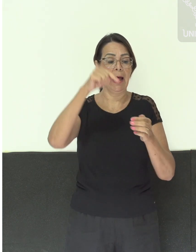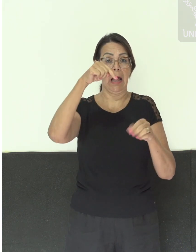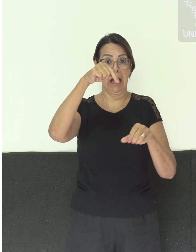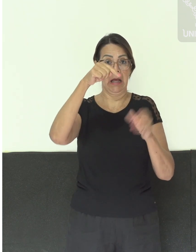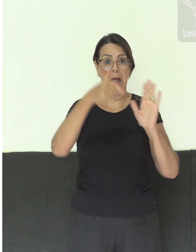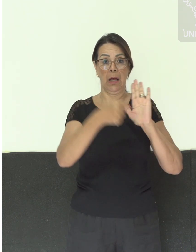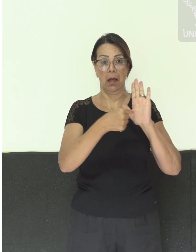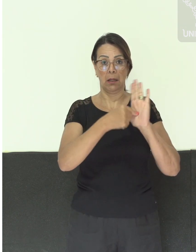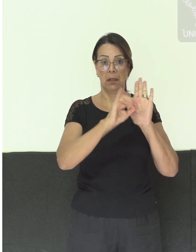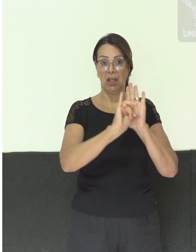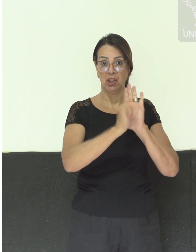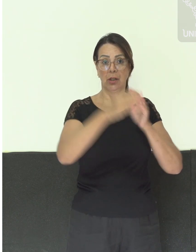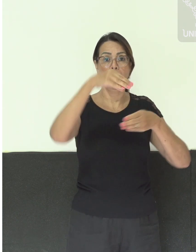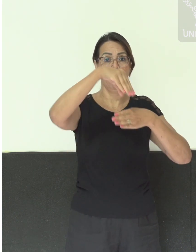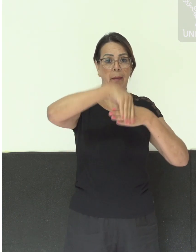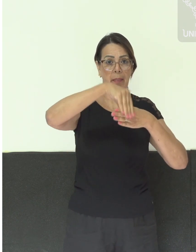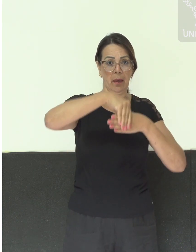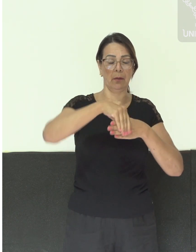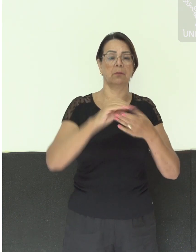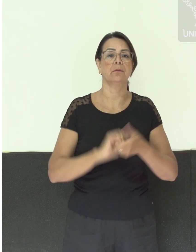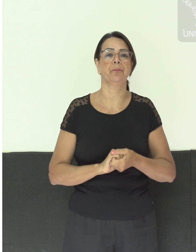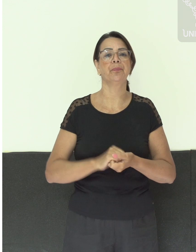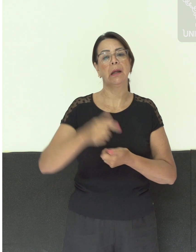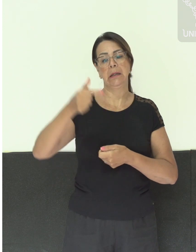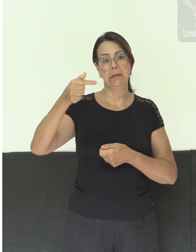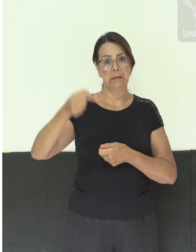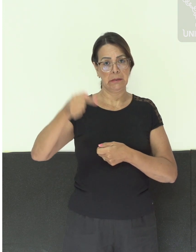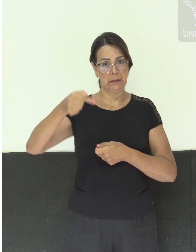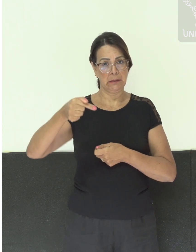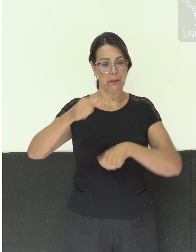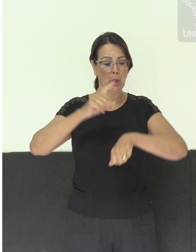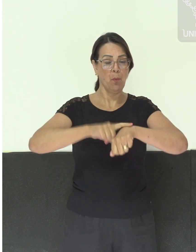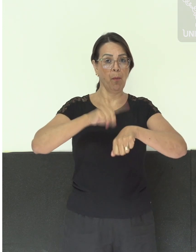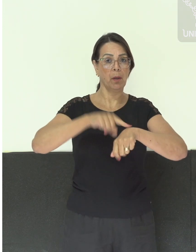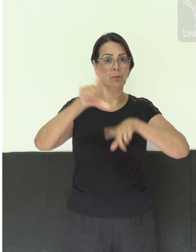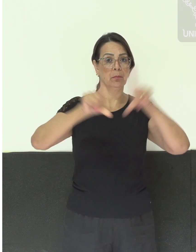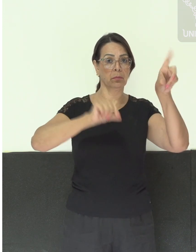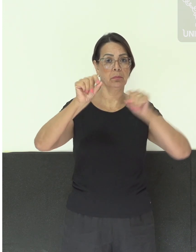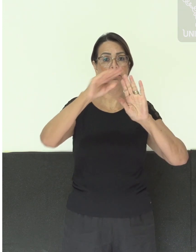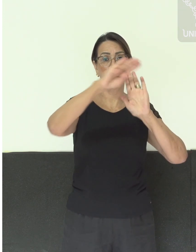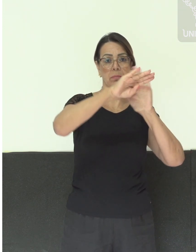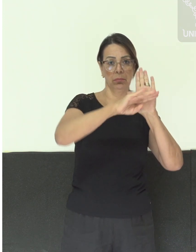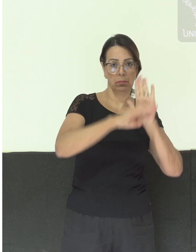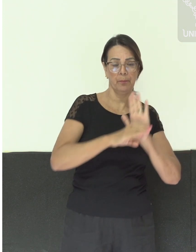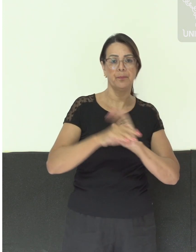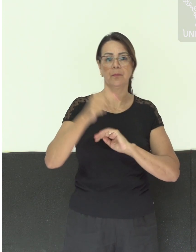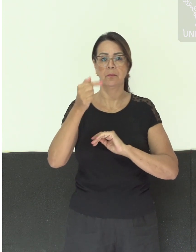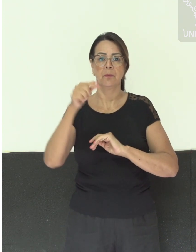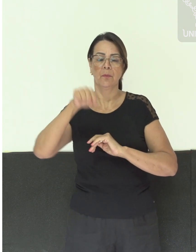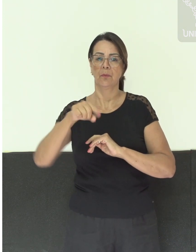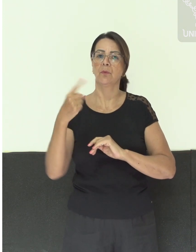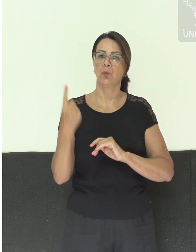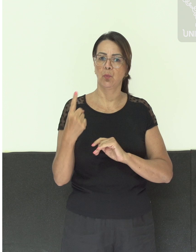edital. 7. Das etapas de seleção e classificação. 7.1.